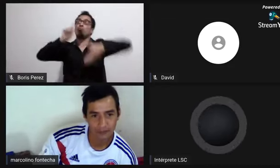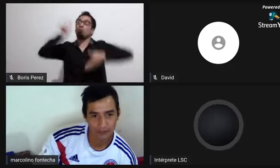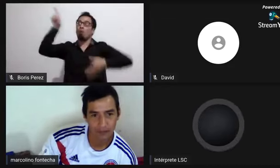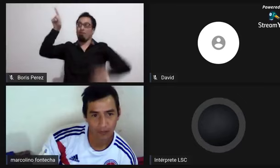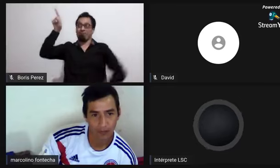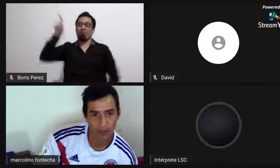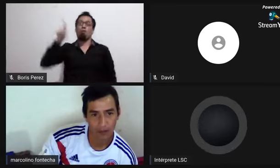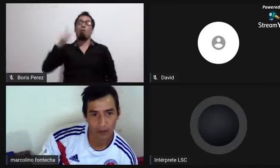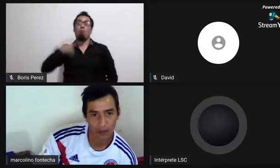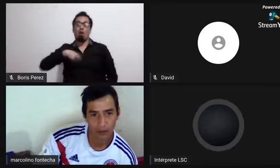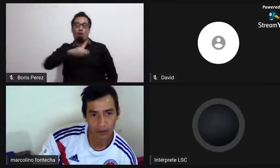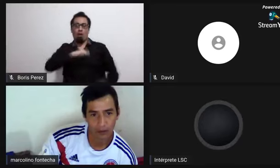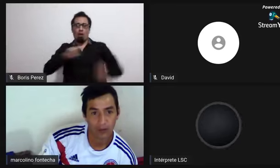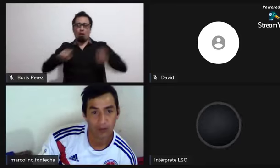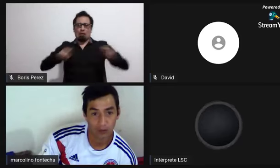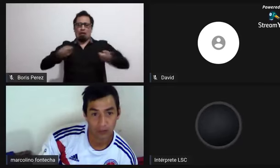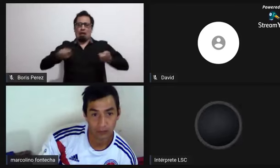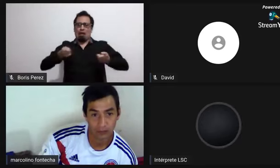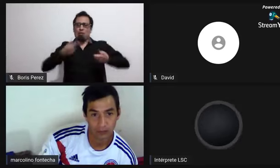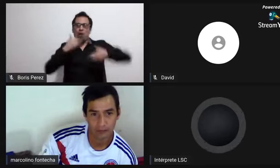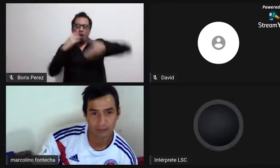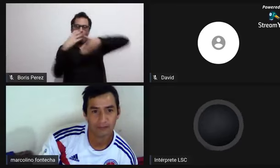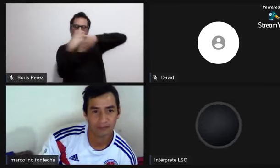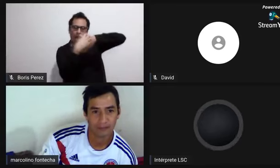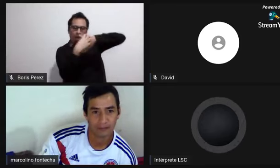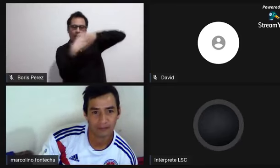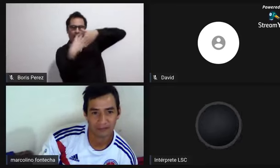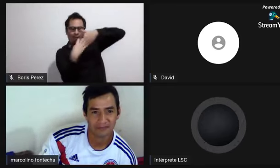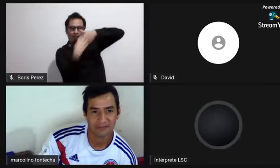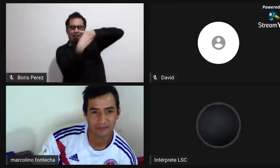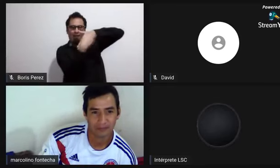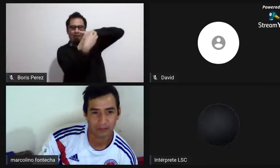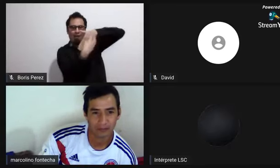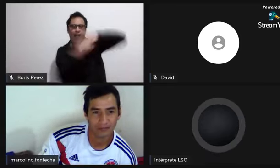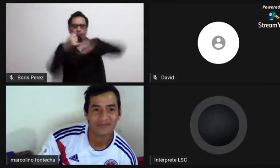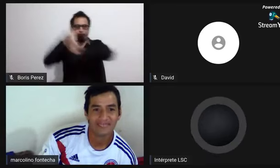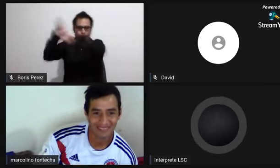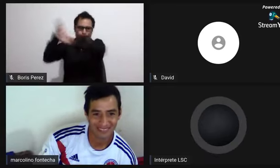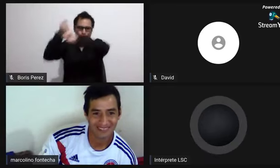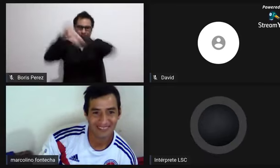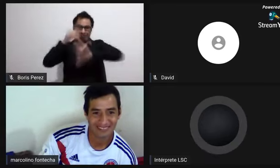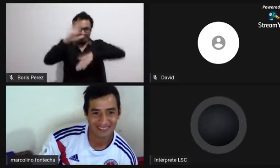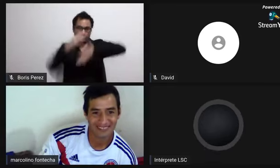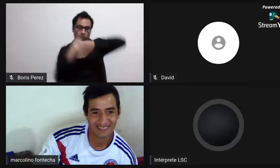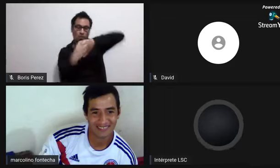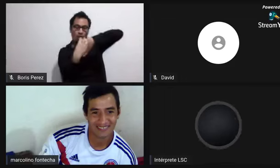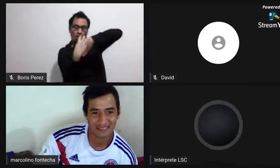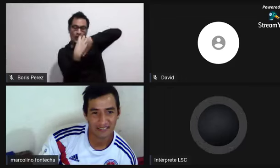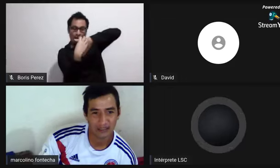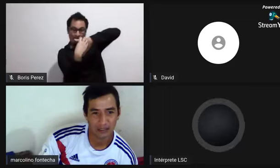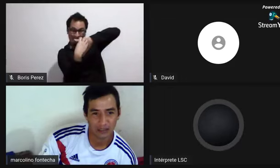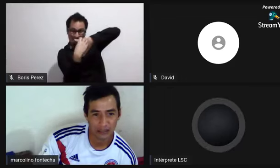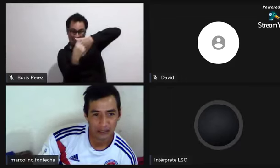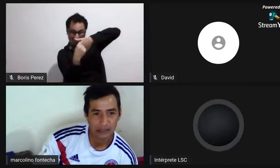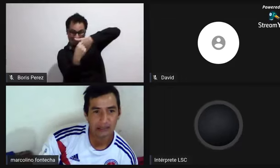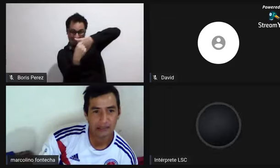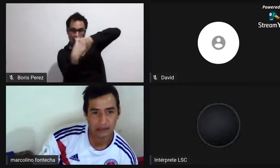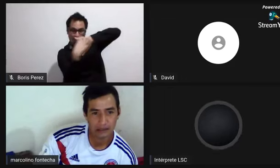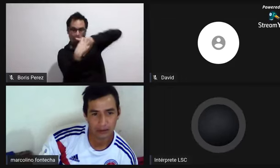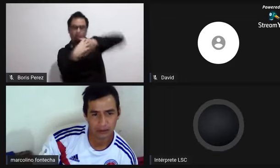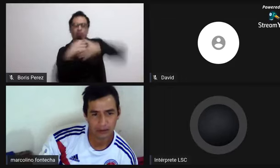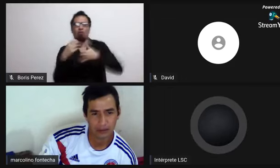hablar de Venezuela y Colombia porque en ese momento no eran países independientes. Simplemente existían